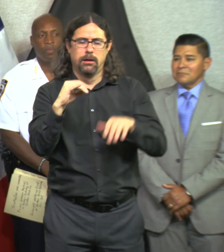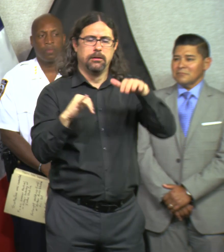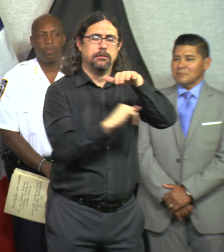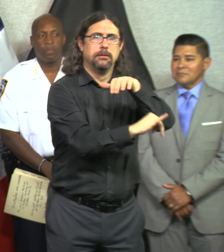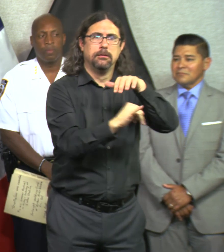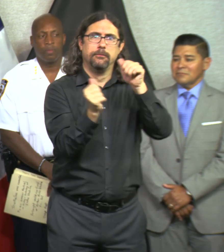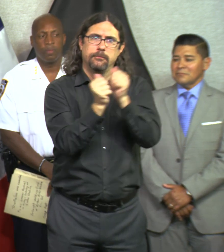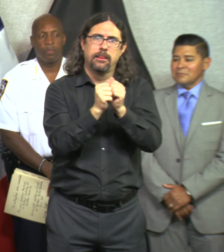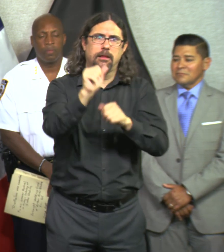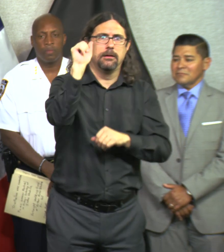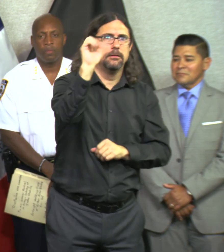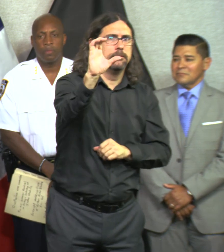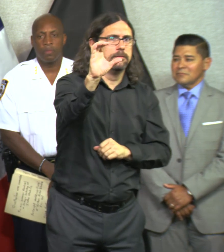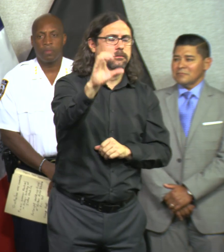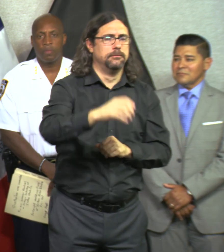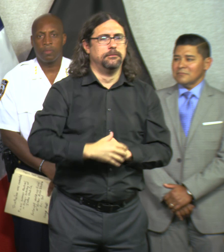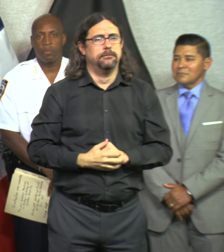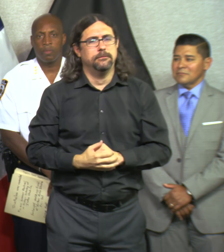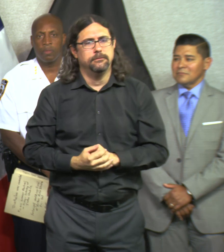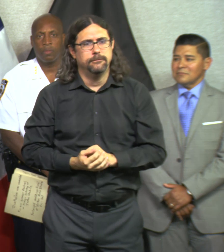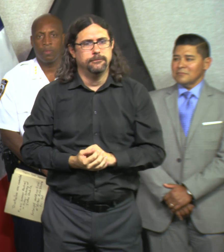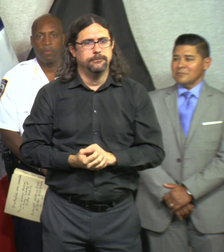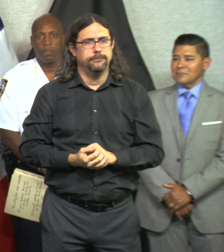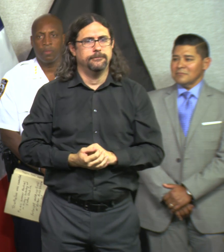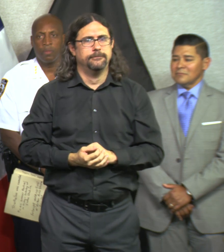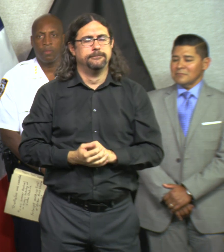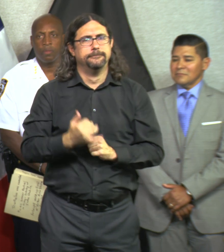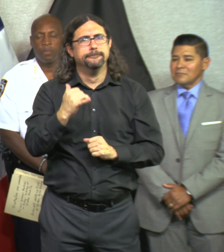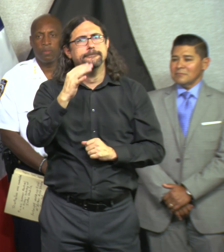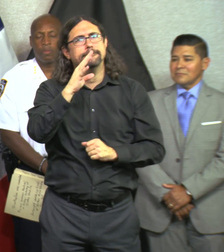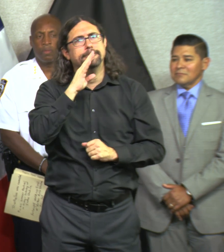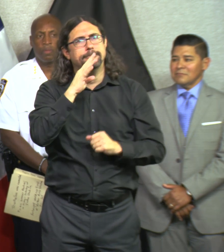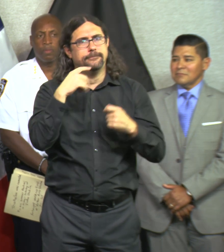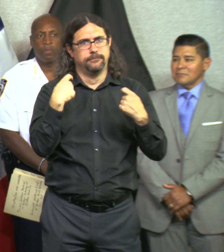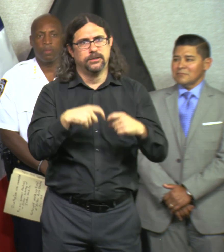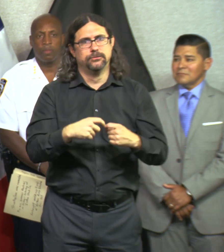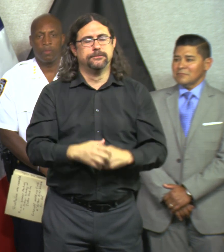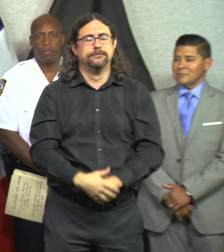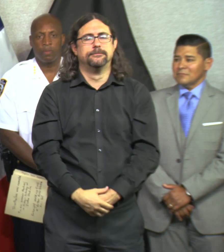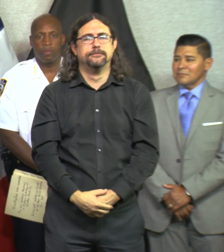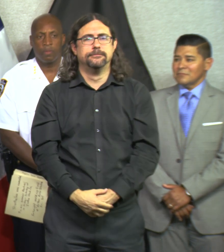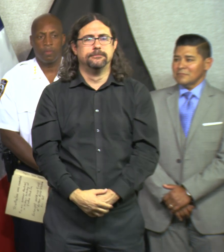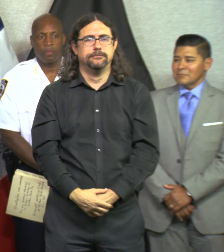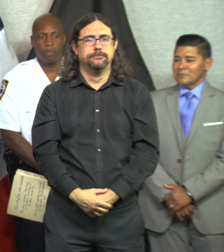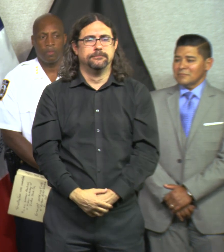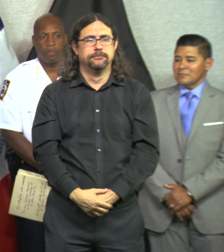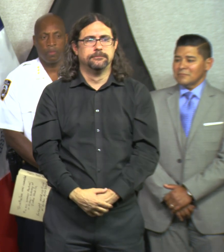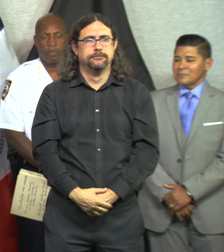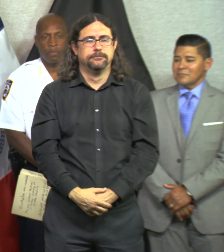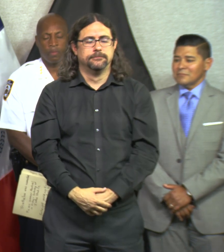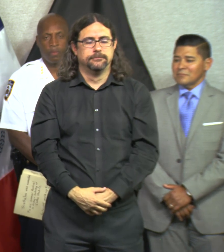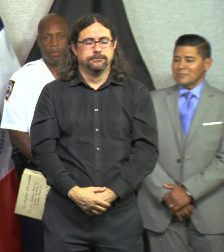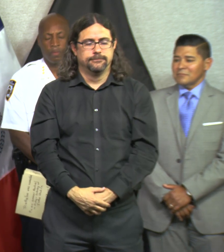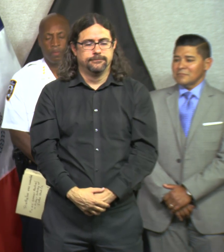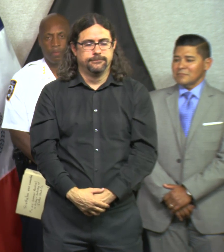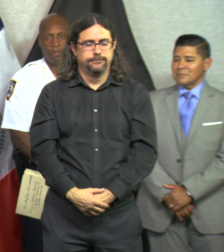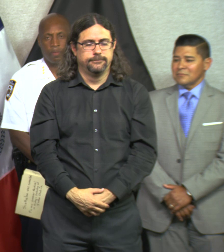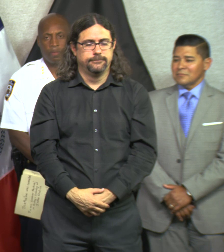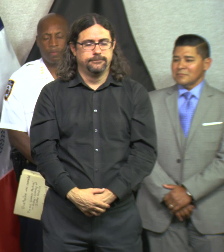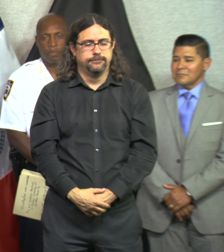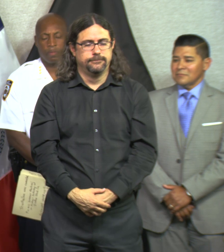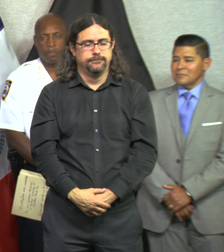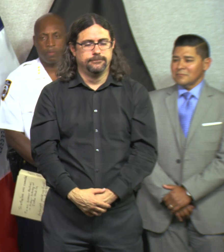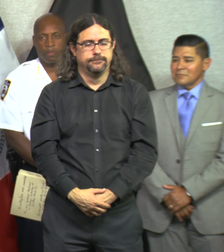con agua, mantenerse en un lugar que tenga aire acondicionado y asegurar que chequee en los vecinos que